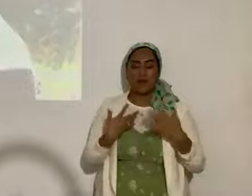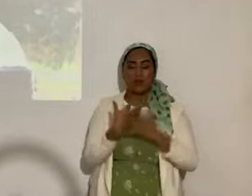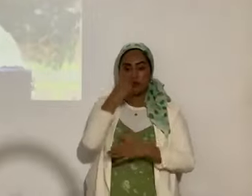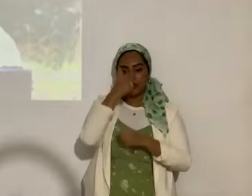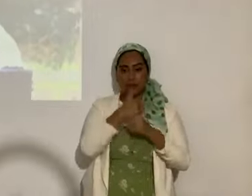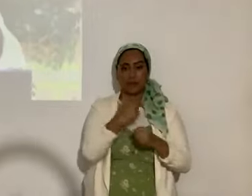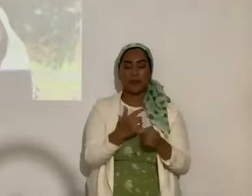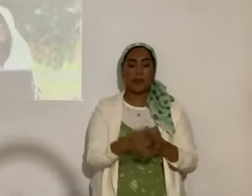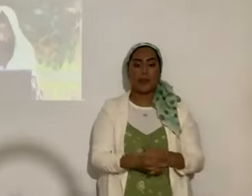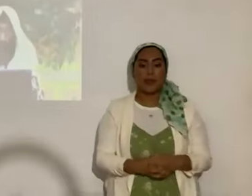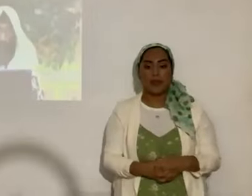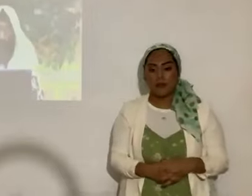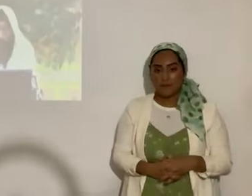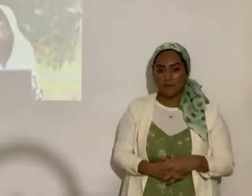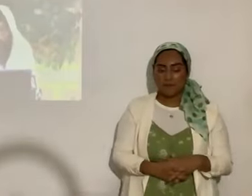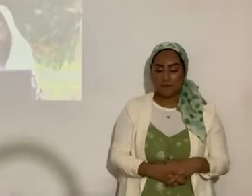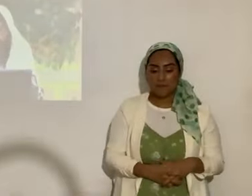nuevecitos